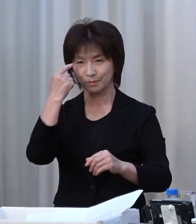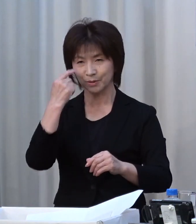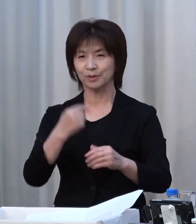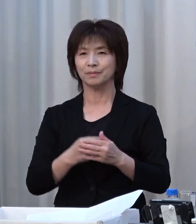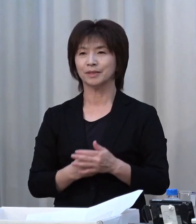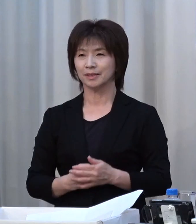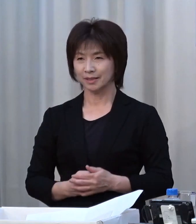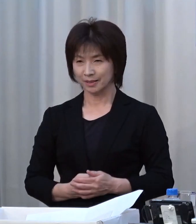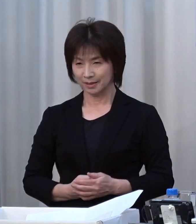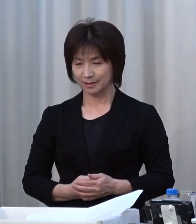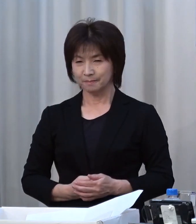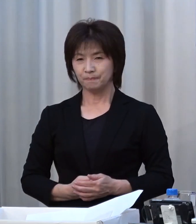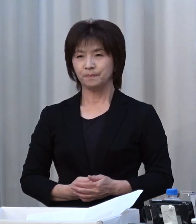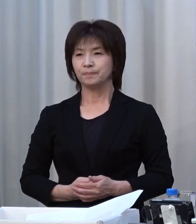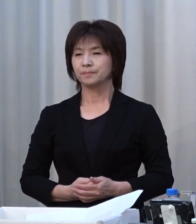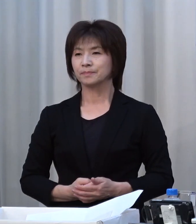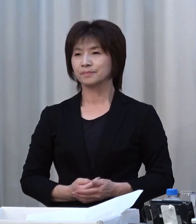ています。